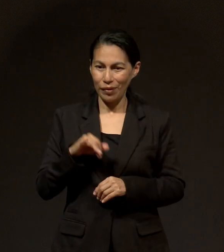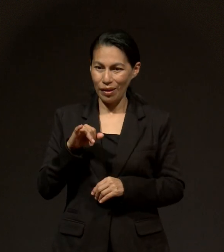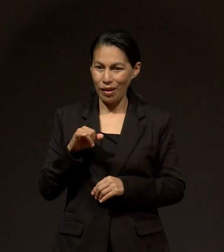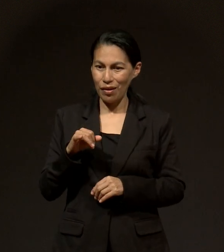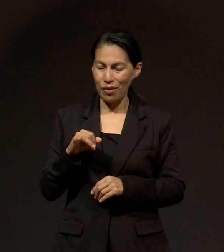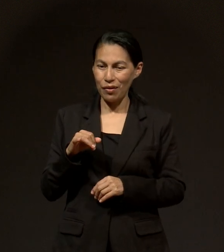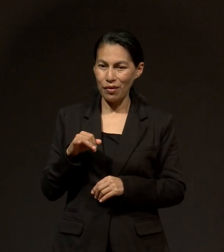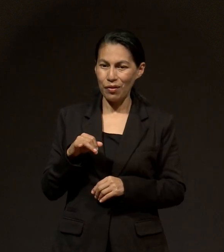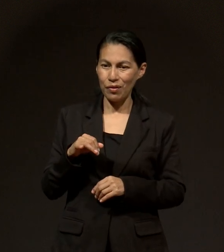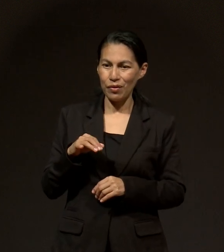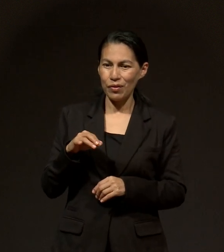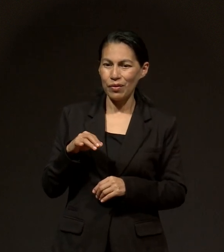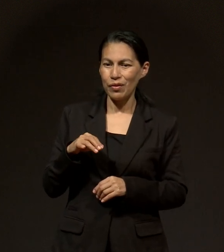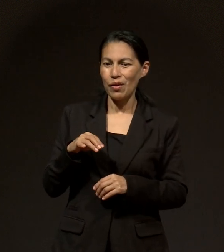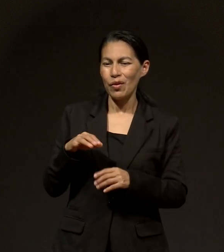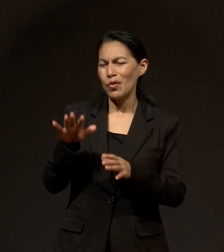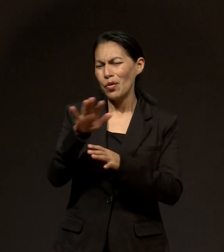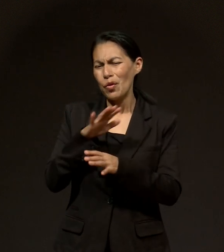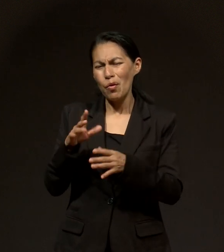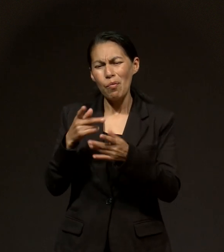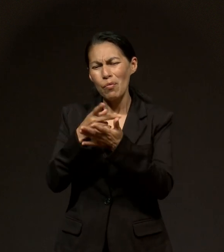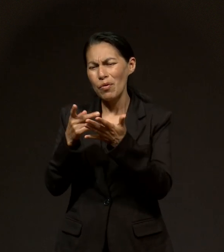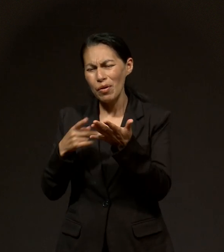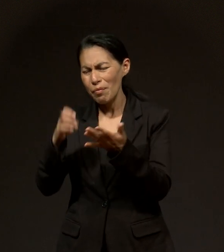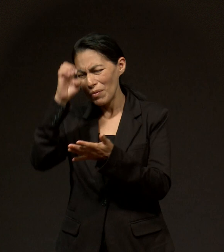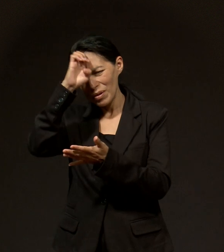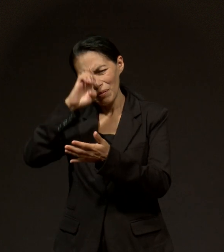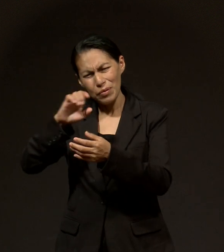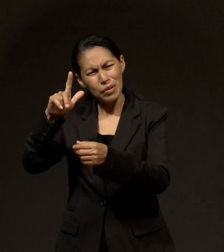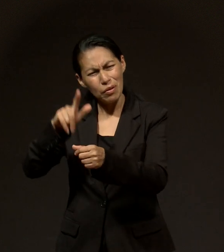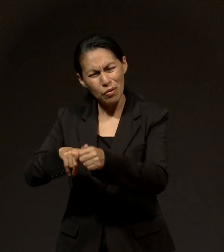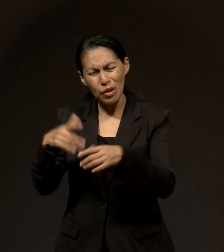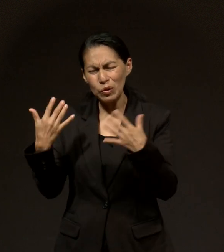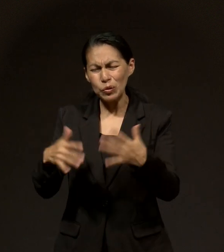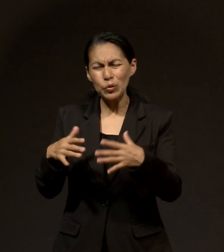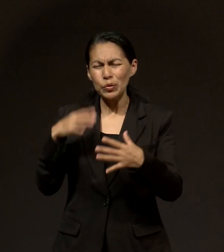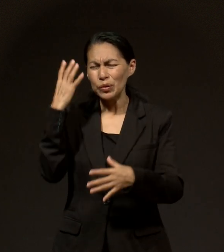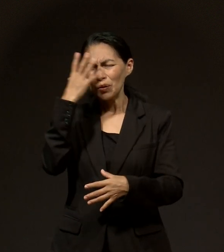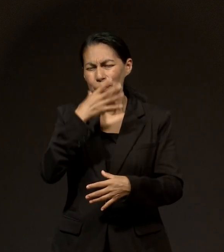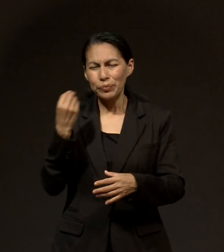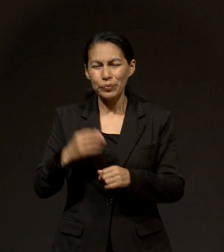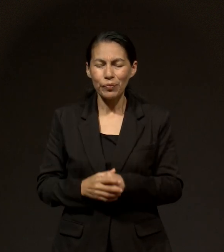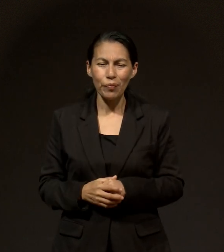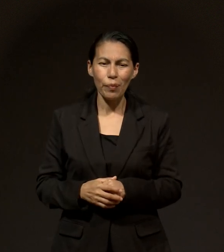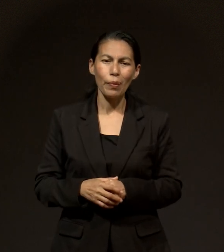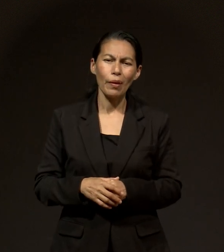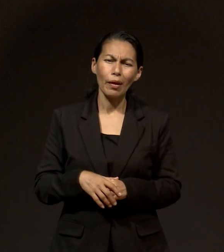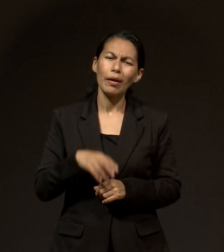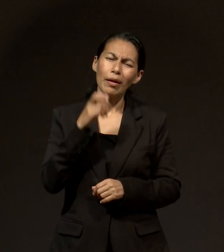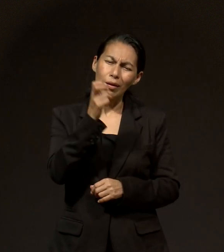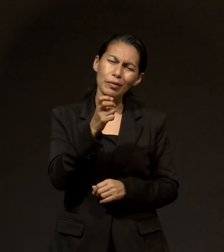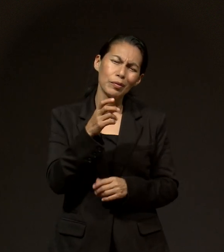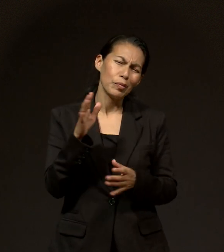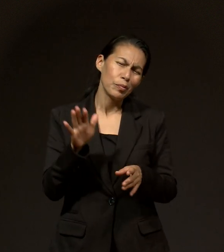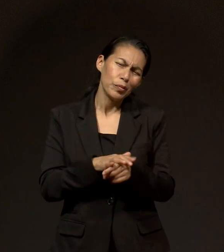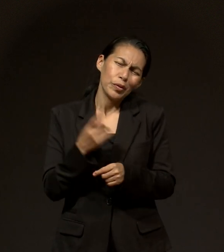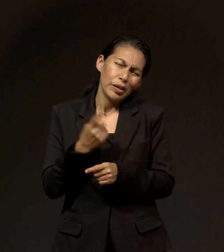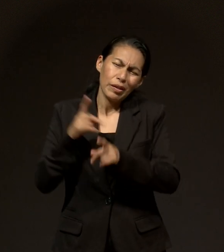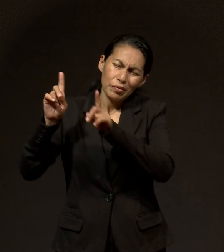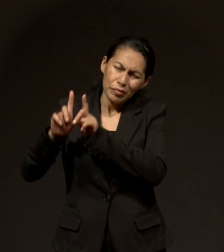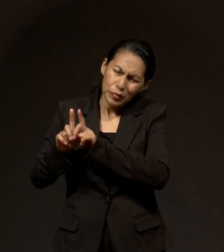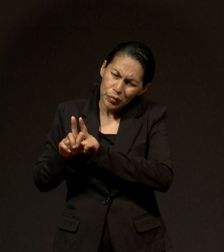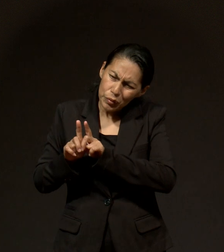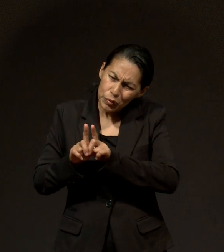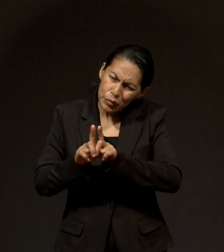Y con tu hermana también. Sí, mi hermana también. Y todo fue precisamente como parte de un caminar con